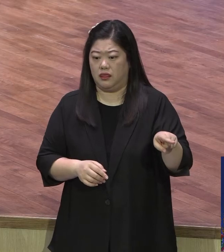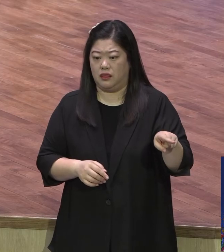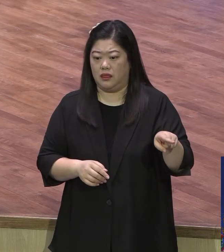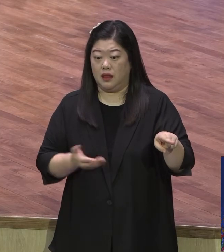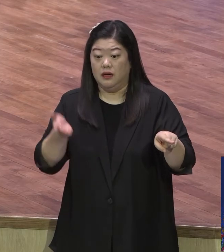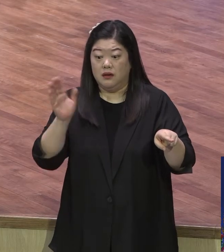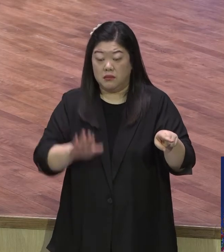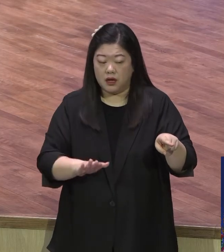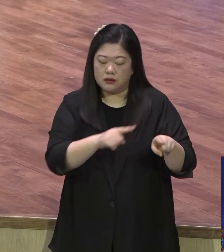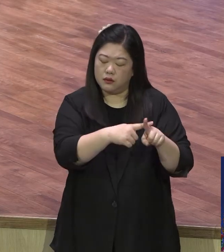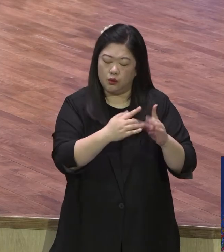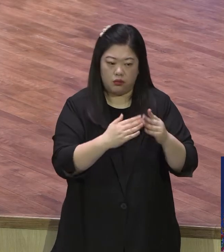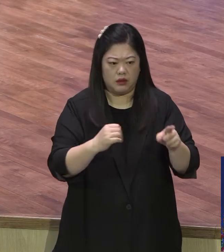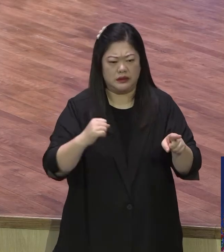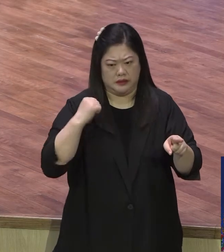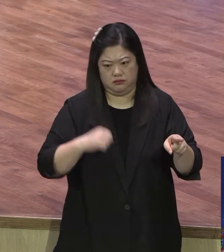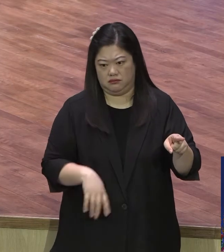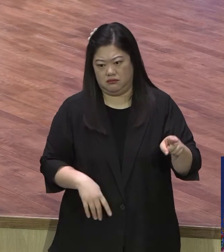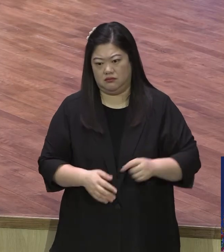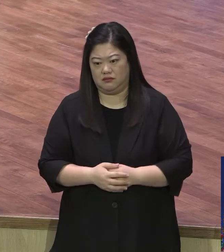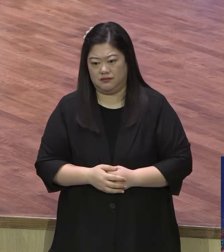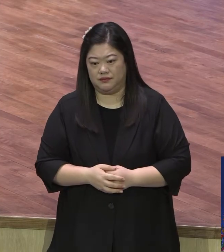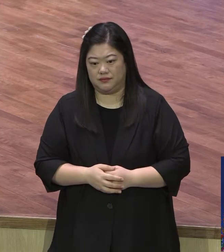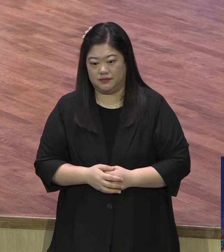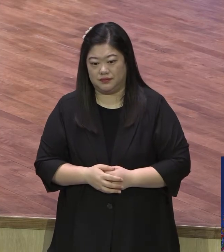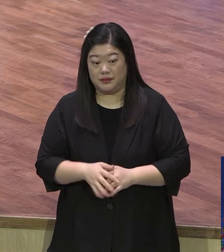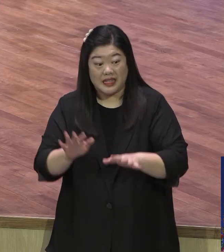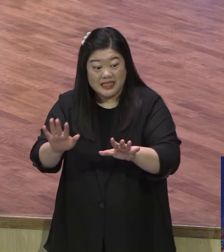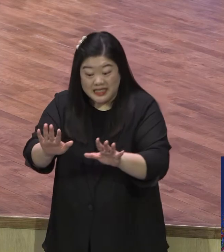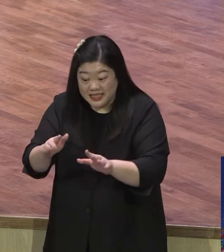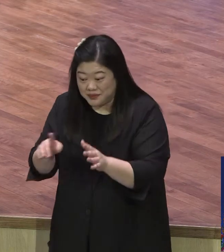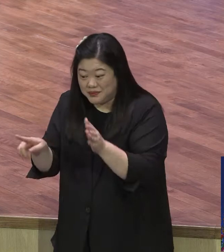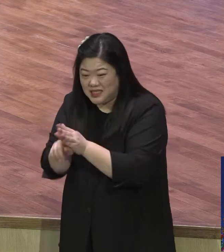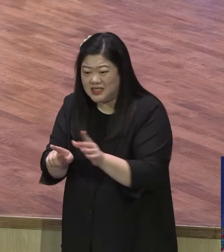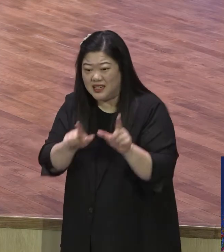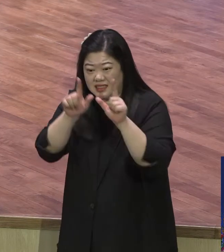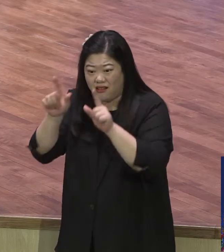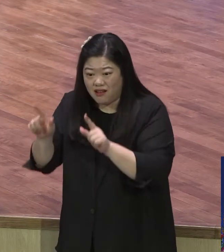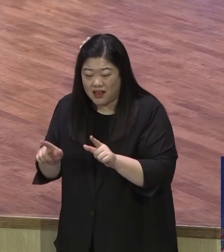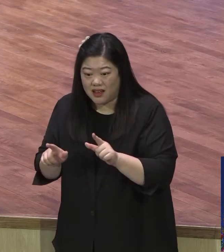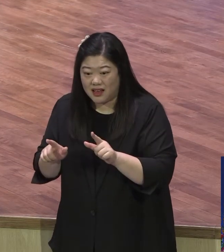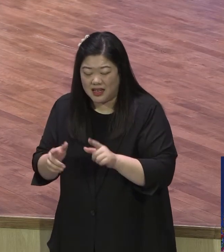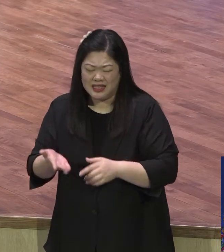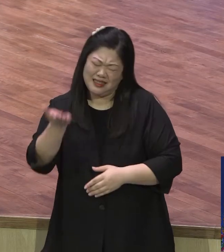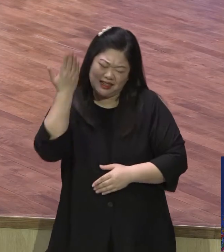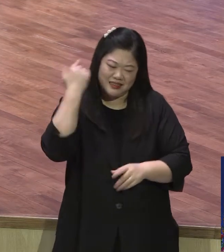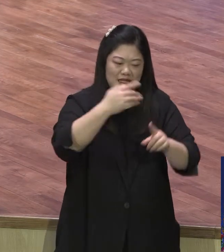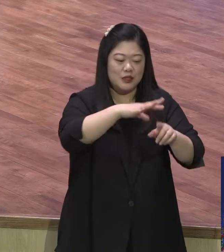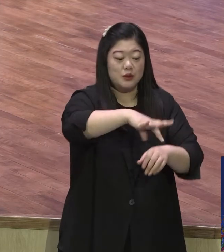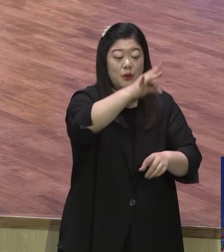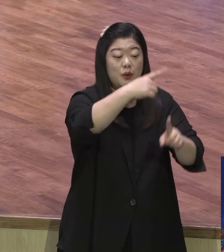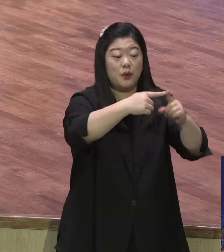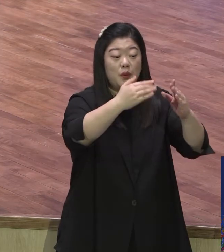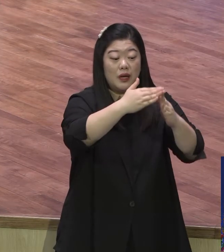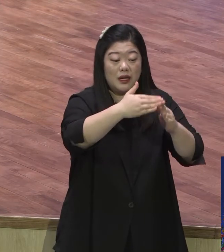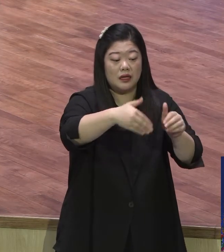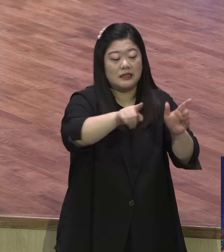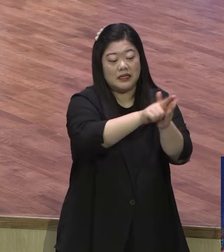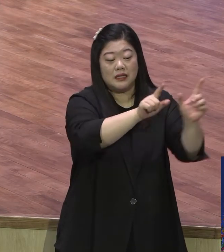정말로 진짜 초대교에 비하면 이거는 뭐 너무너무 큰 축복